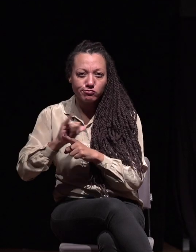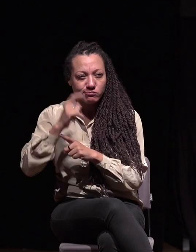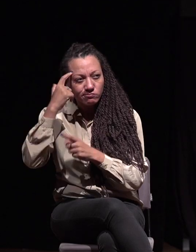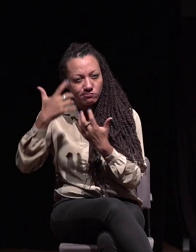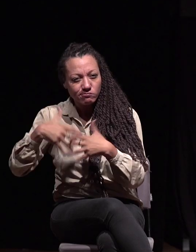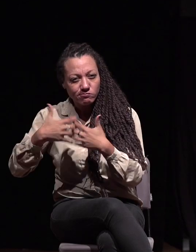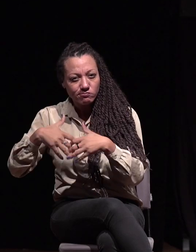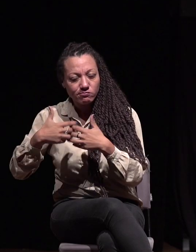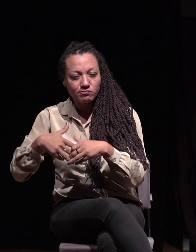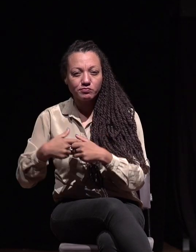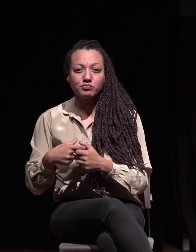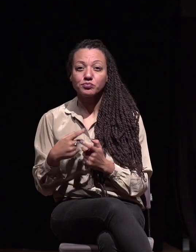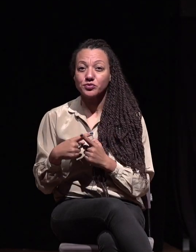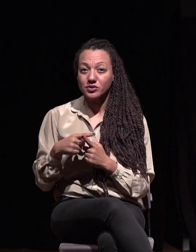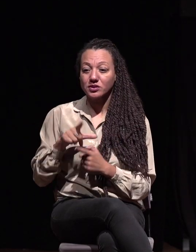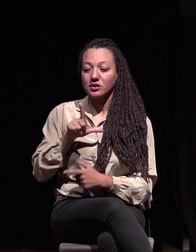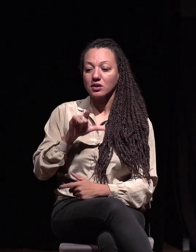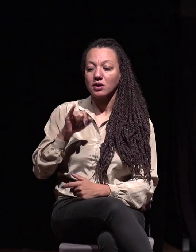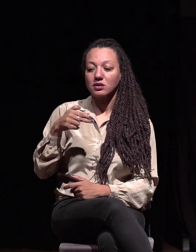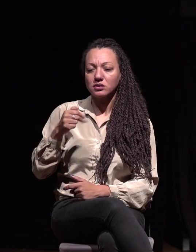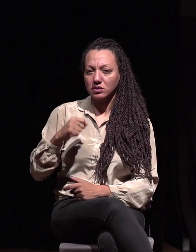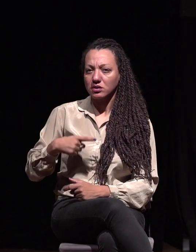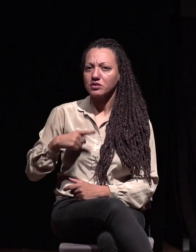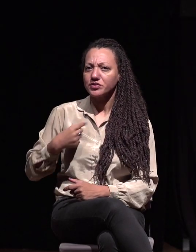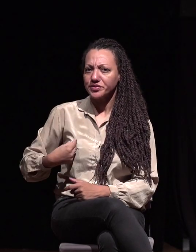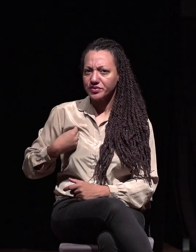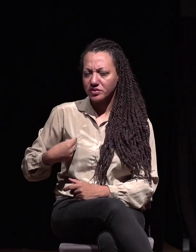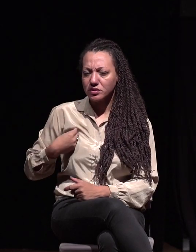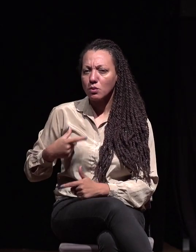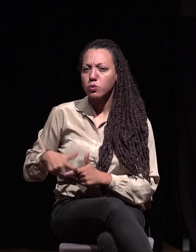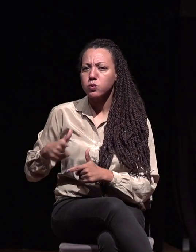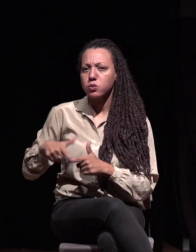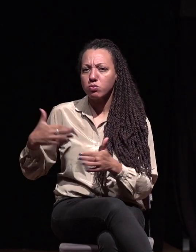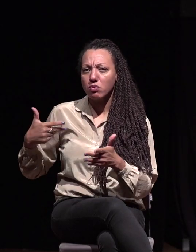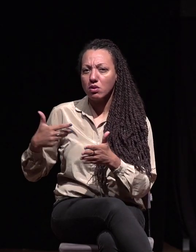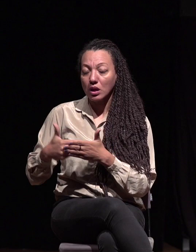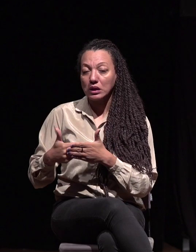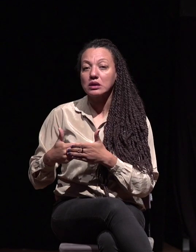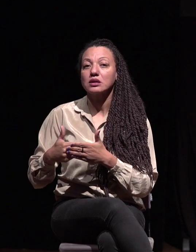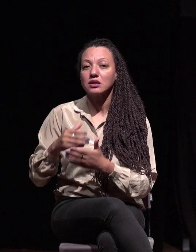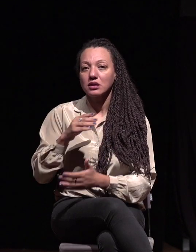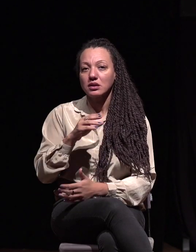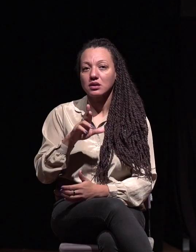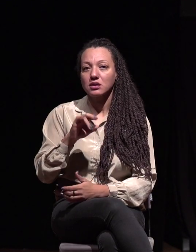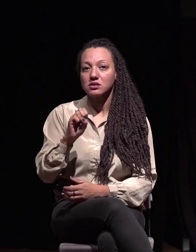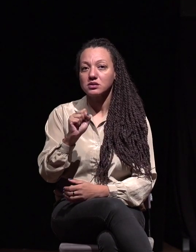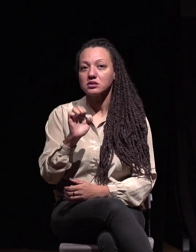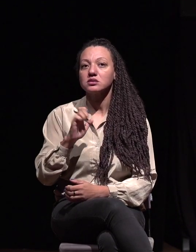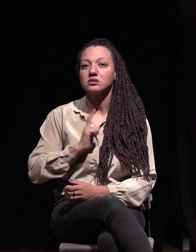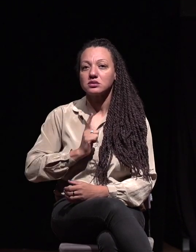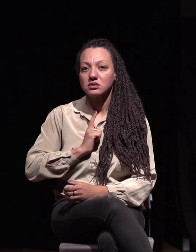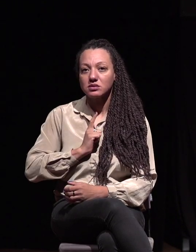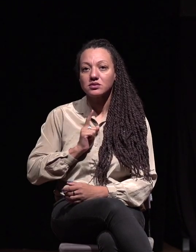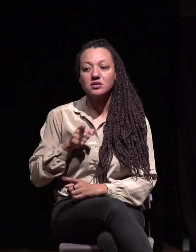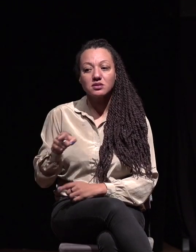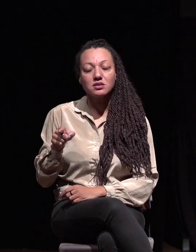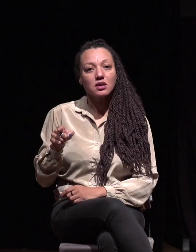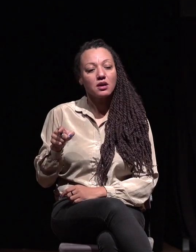vivido muitos momentos de crise, talvez esse tenha sido um grande aprendizado dela como pessoa, como